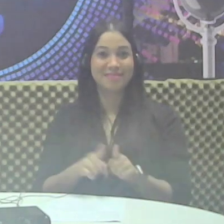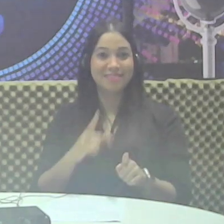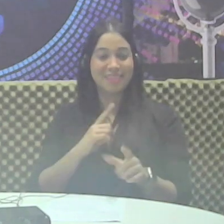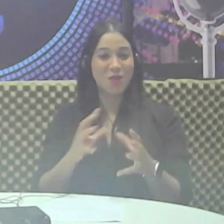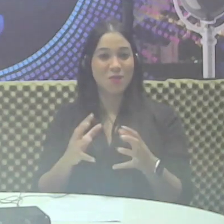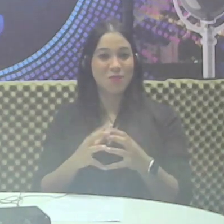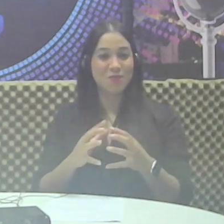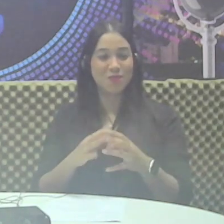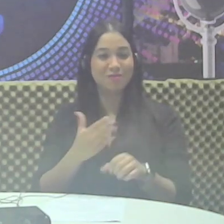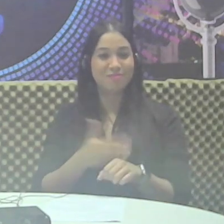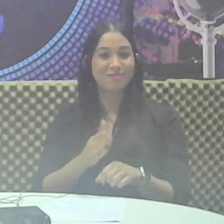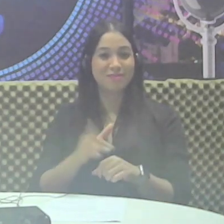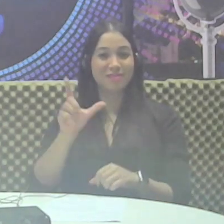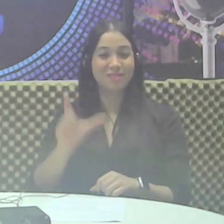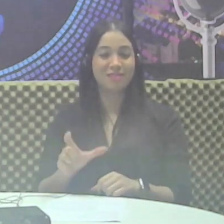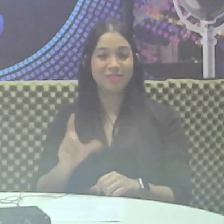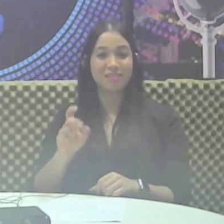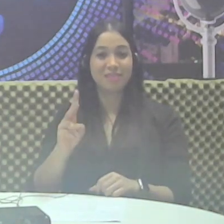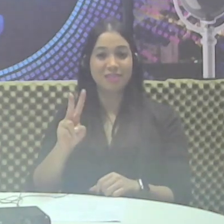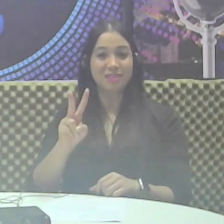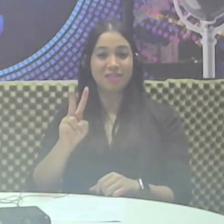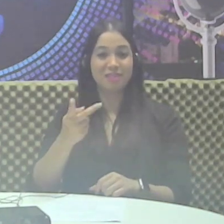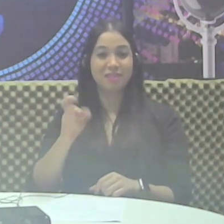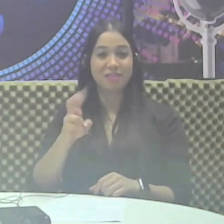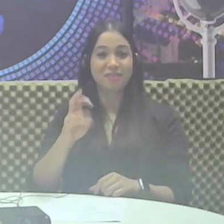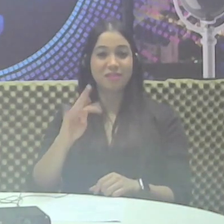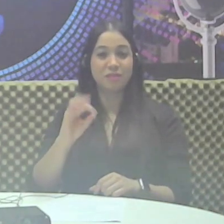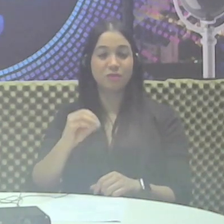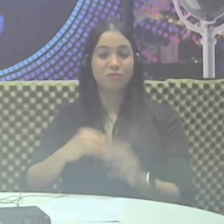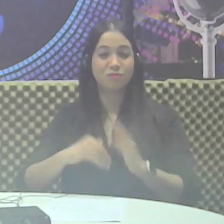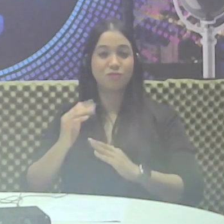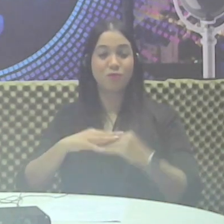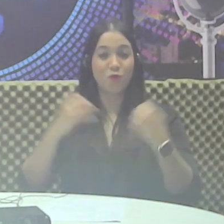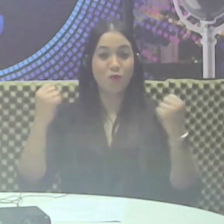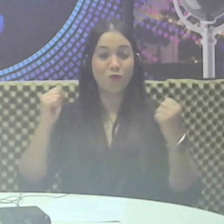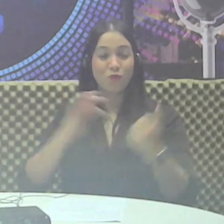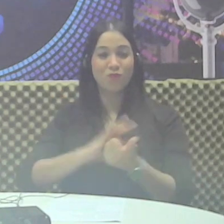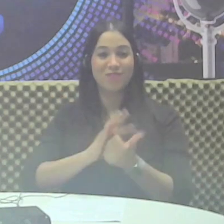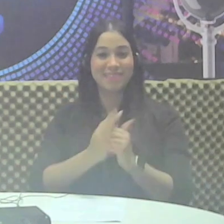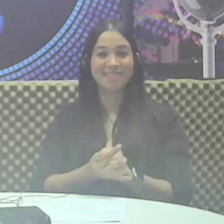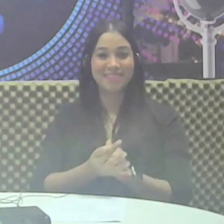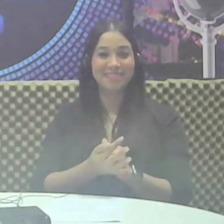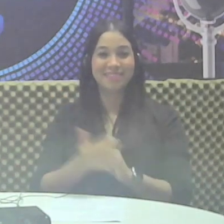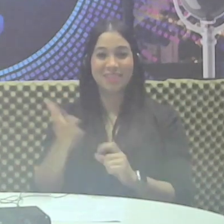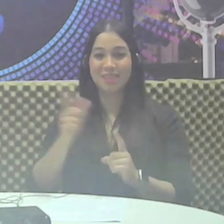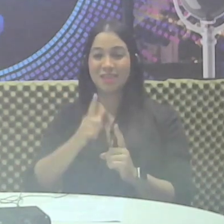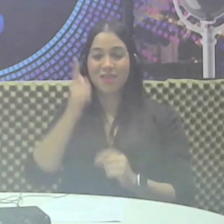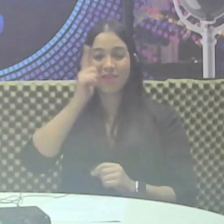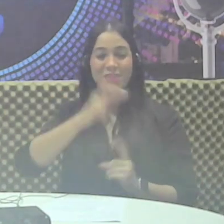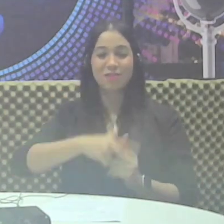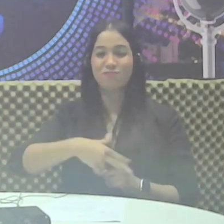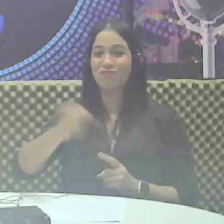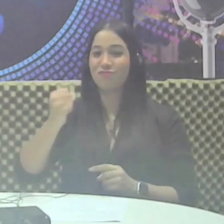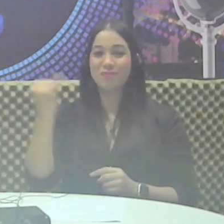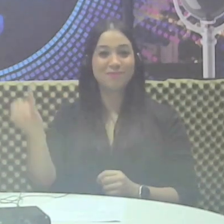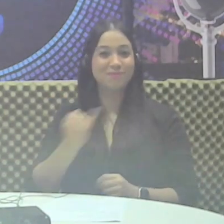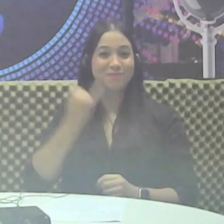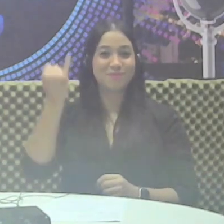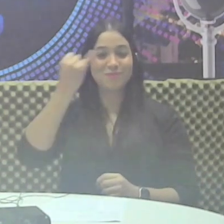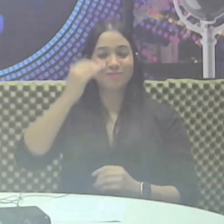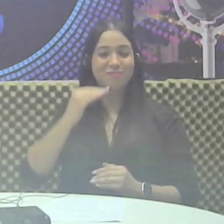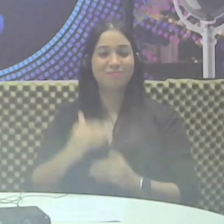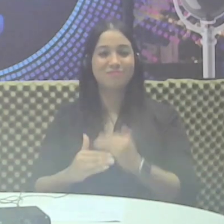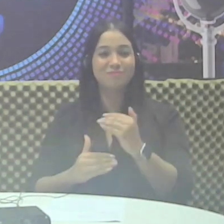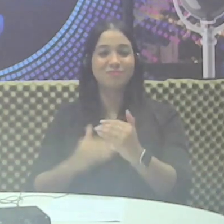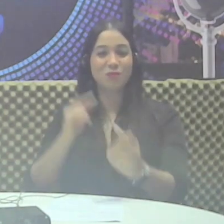equipe o treinador Everton Santos, profissional de educação física da Futel. A competição em Dubai foi mais um importante passo